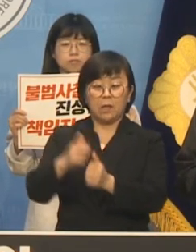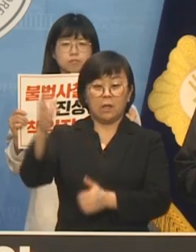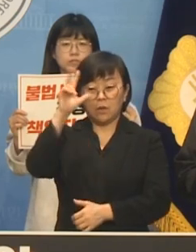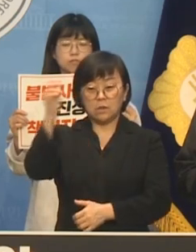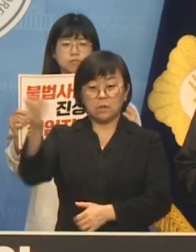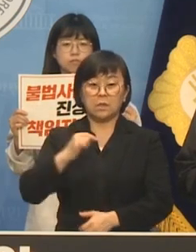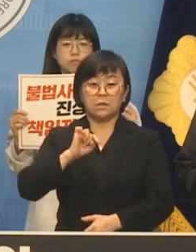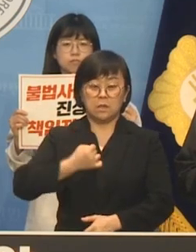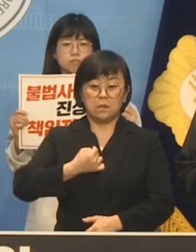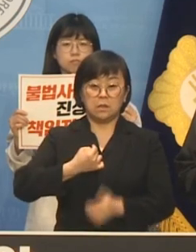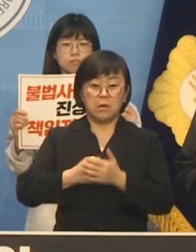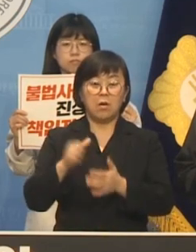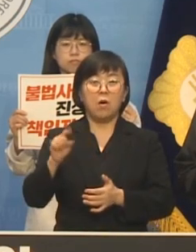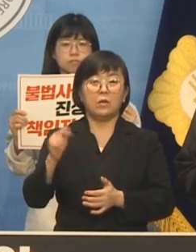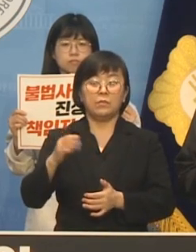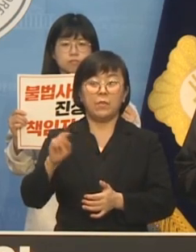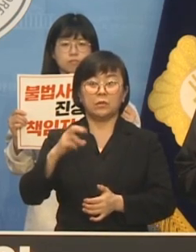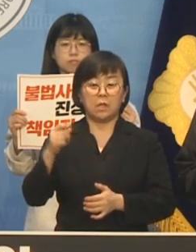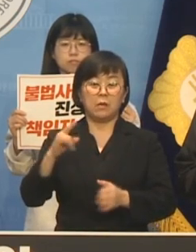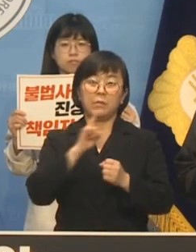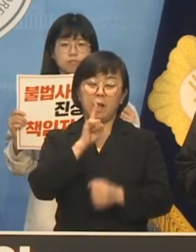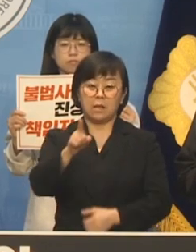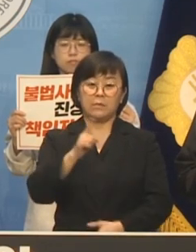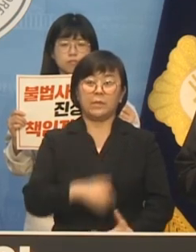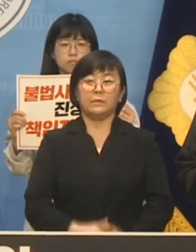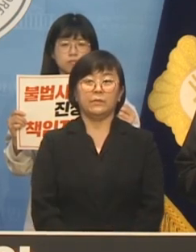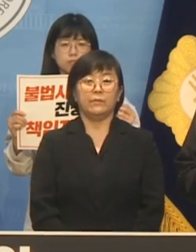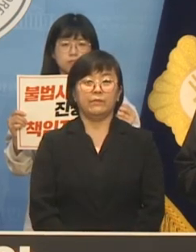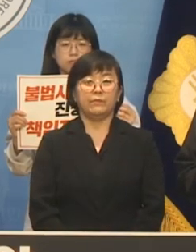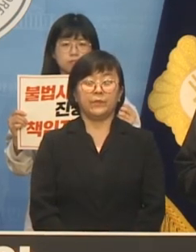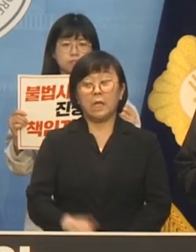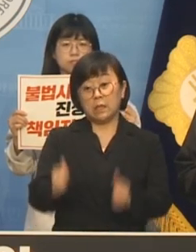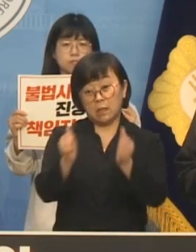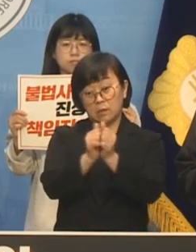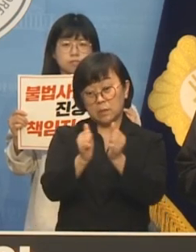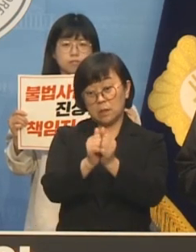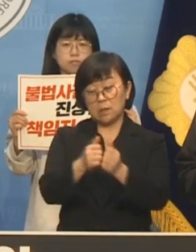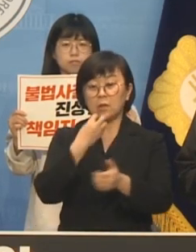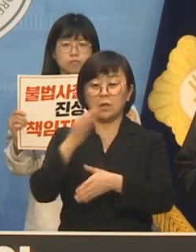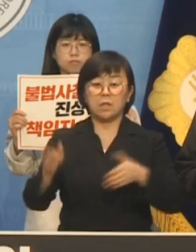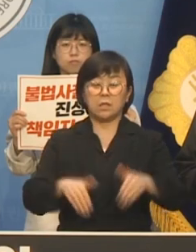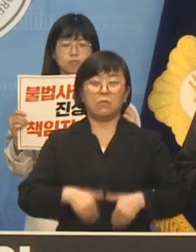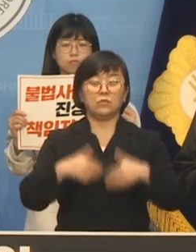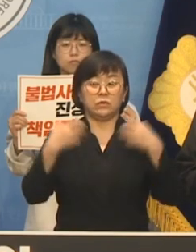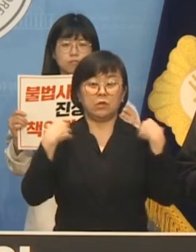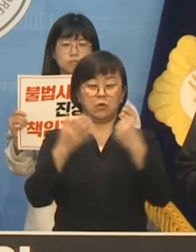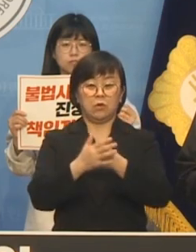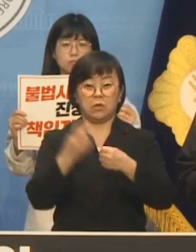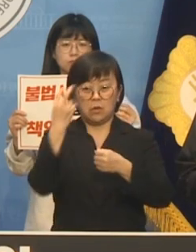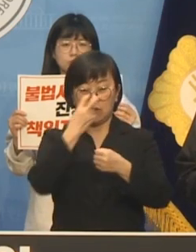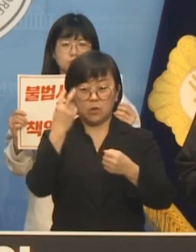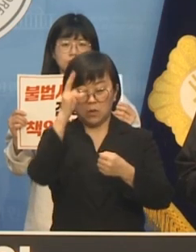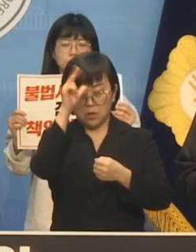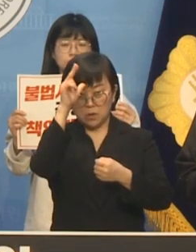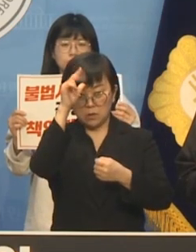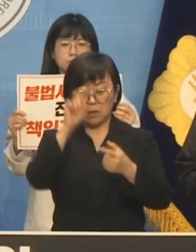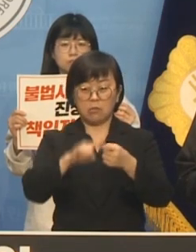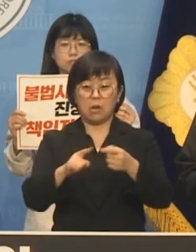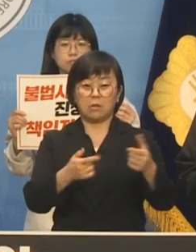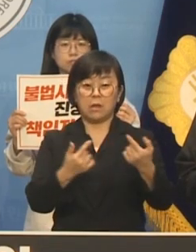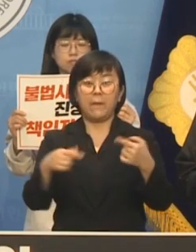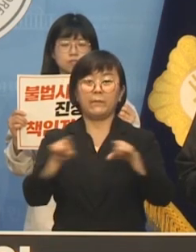경찰에게 자신은 헌병대 소속이라고 주장했다고 한다. 이 남성이 경기남부청 안보수사단